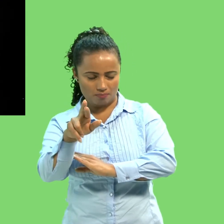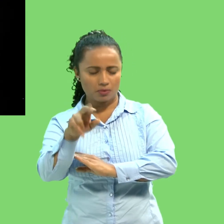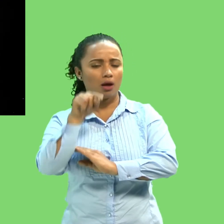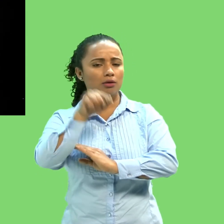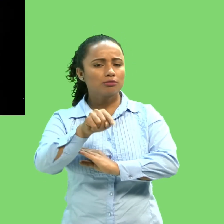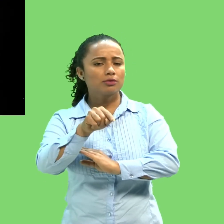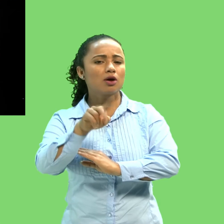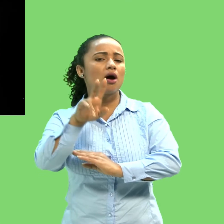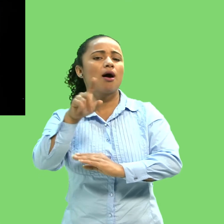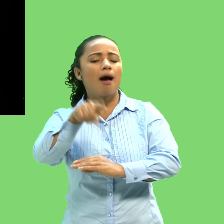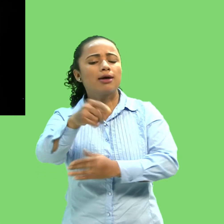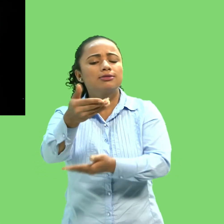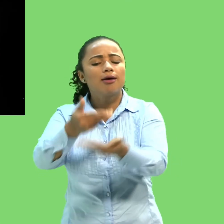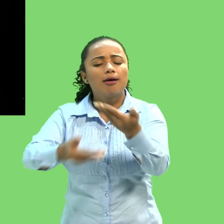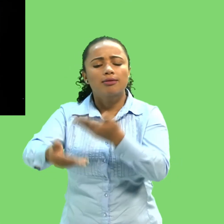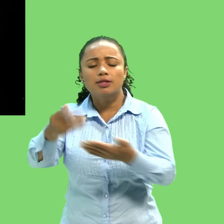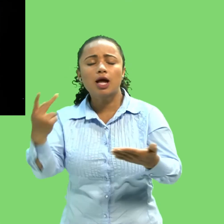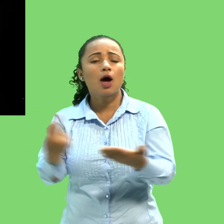de letramento,